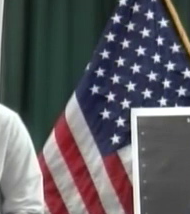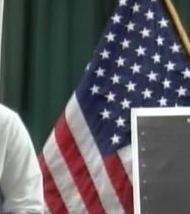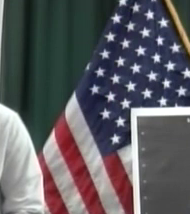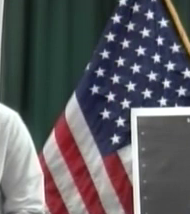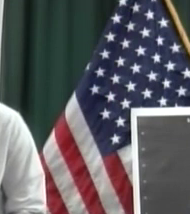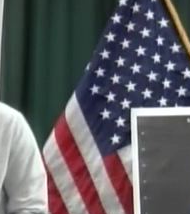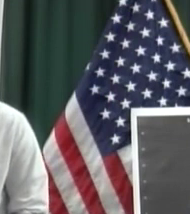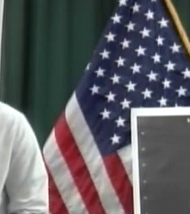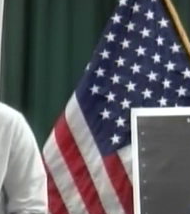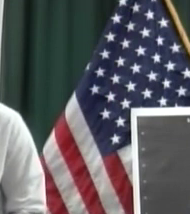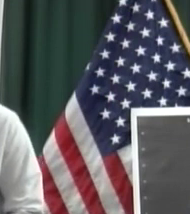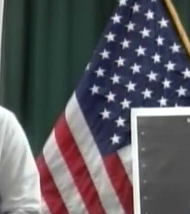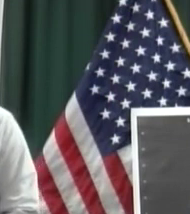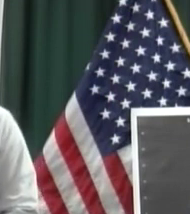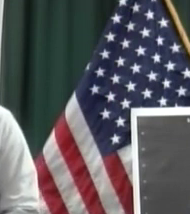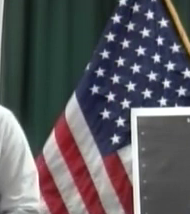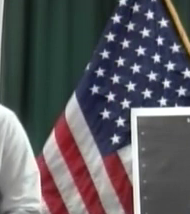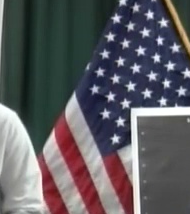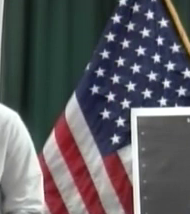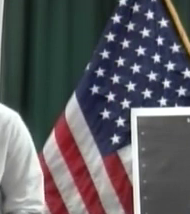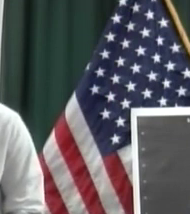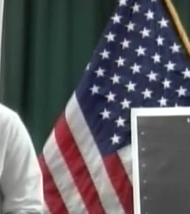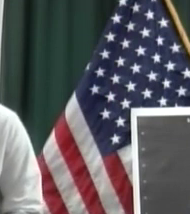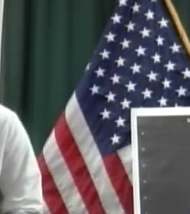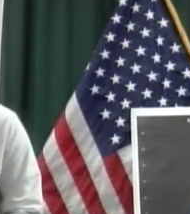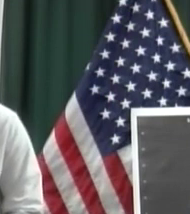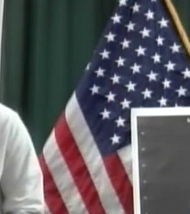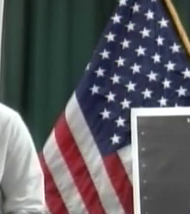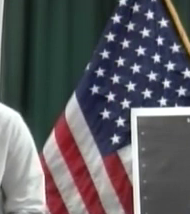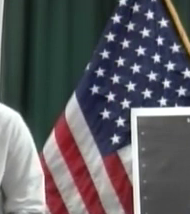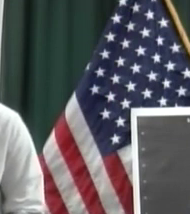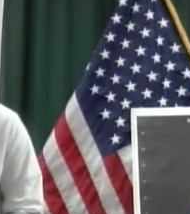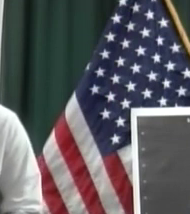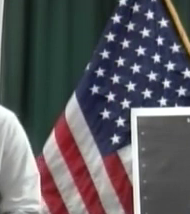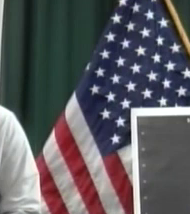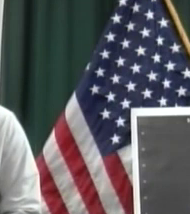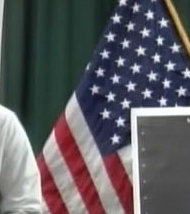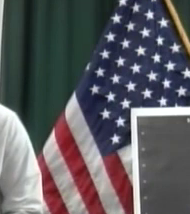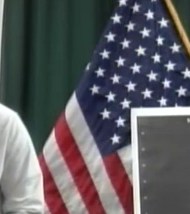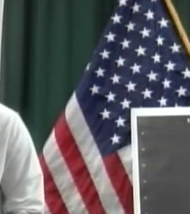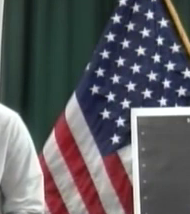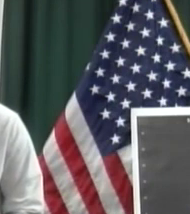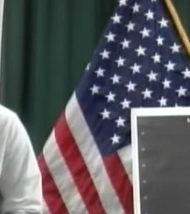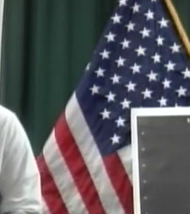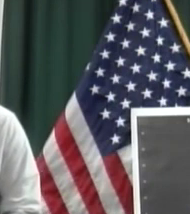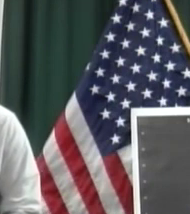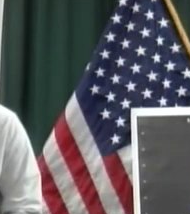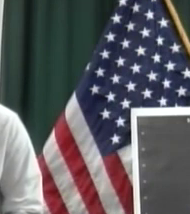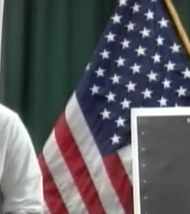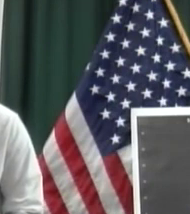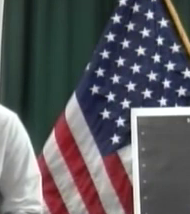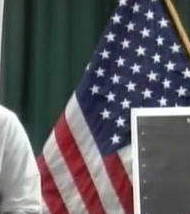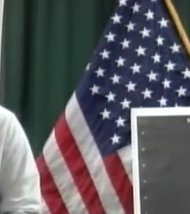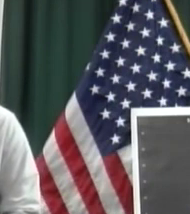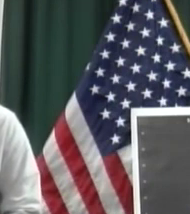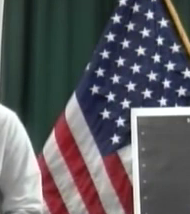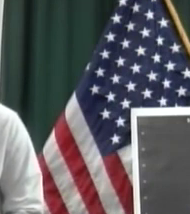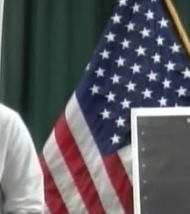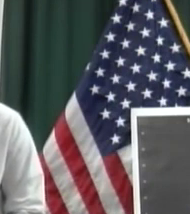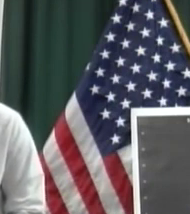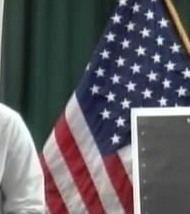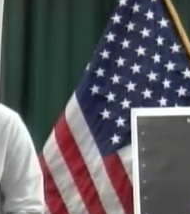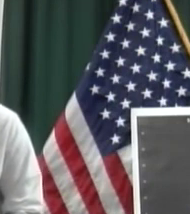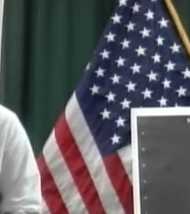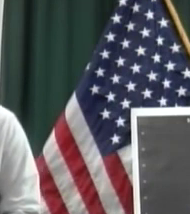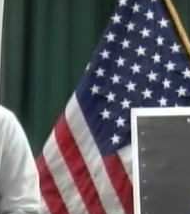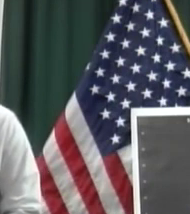a 4 años. Los niños de 5 años o más tienen más probabilidades de ahogarse en aguas naturales como